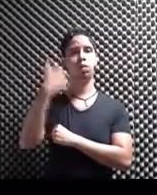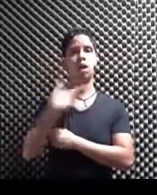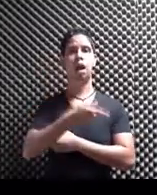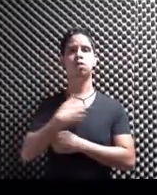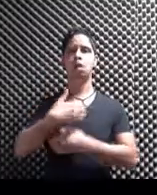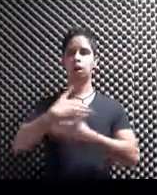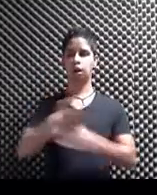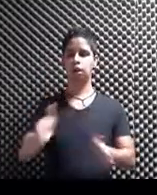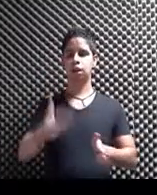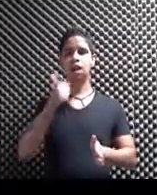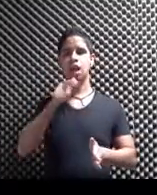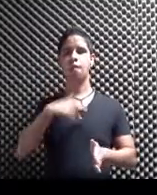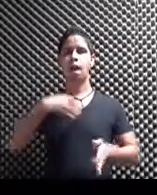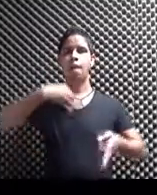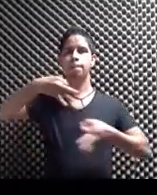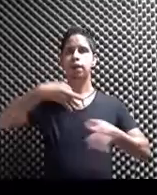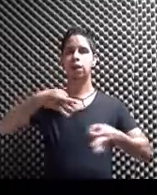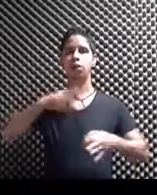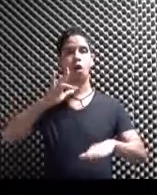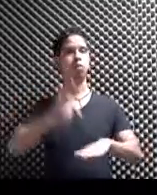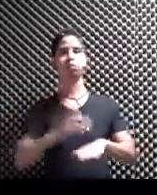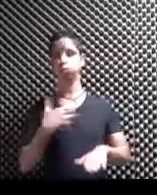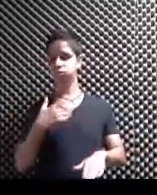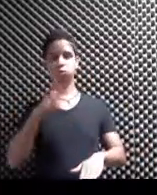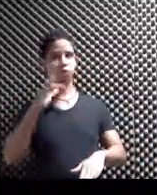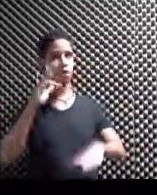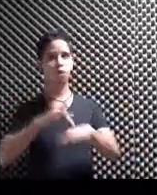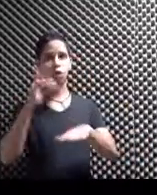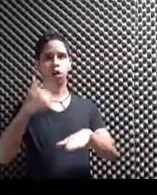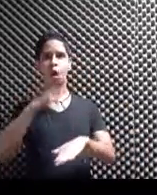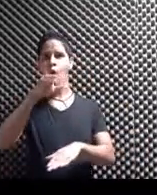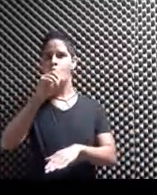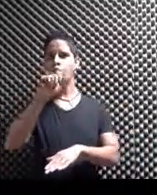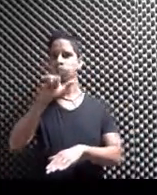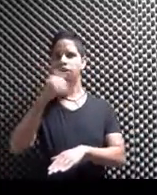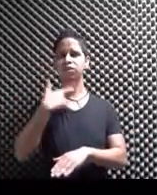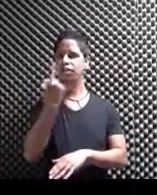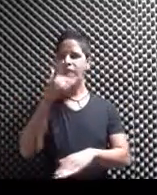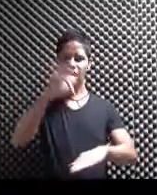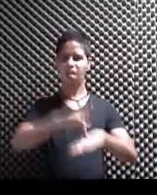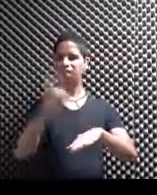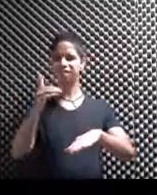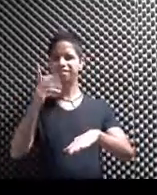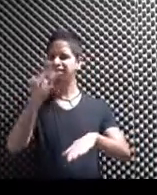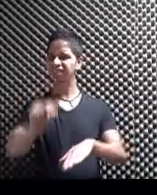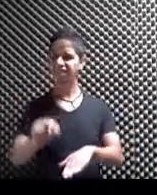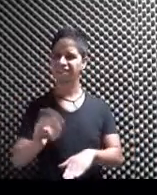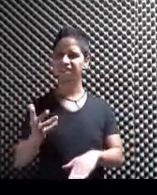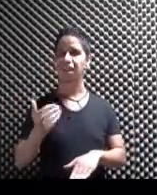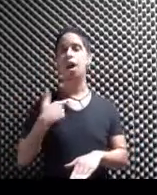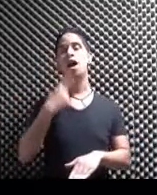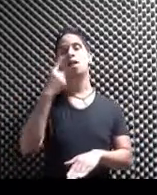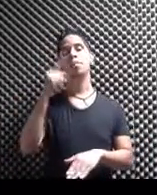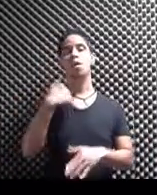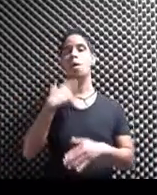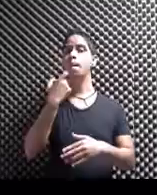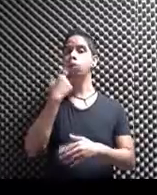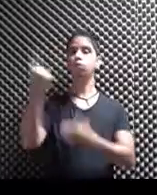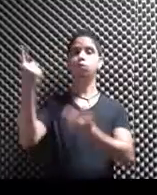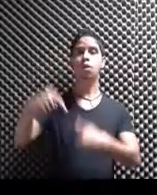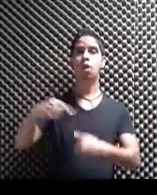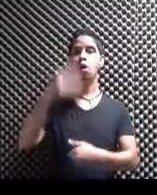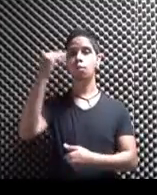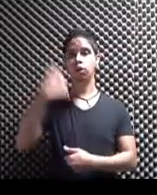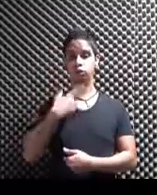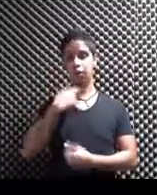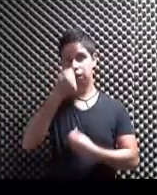cajita y Diana me tiene que explicar deja eso José lo siempre metió en la mano donde no lo llaman pero venimos ya mismo porque esto